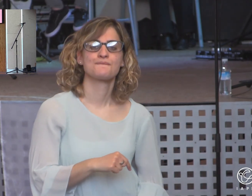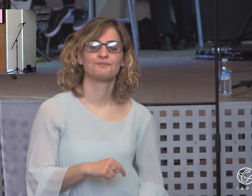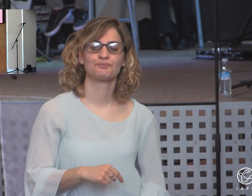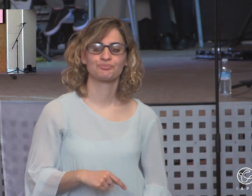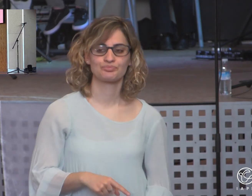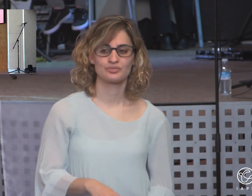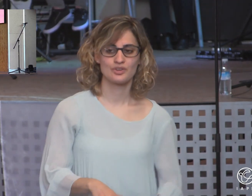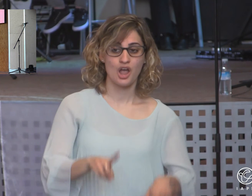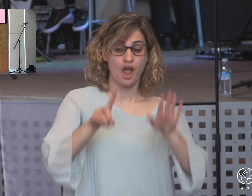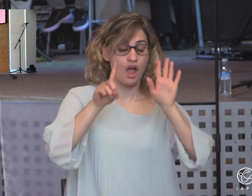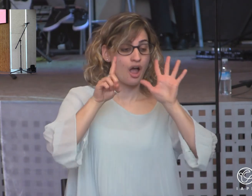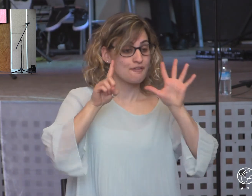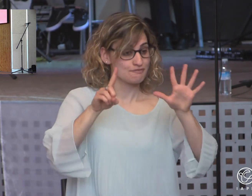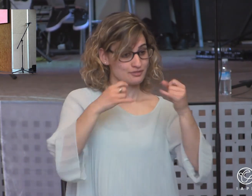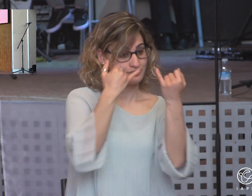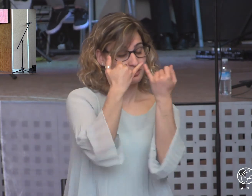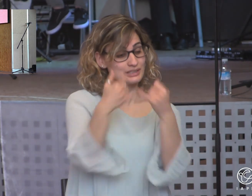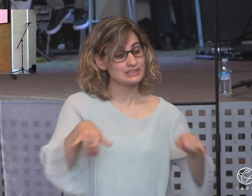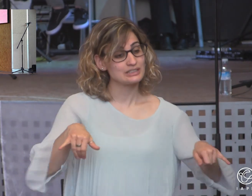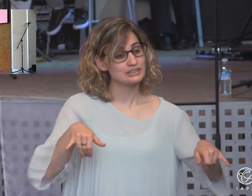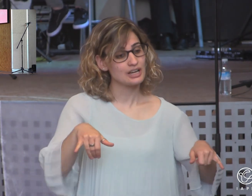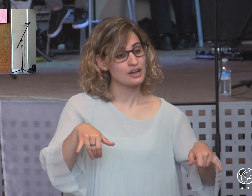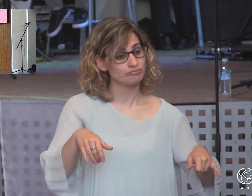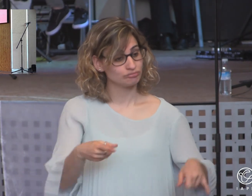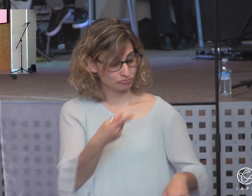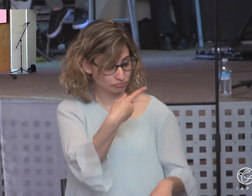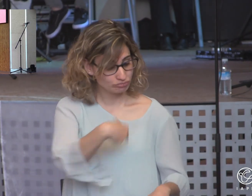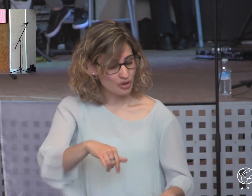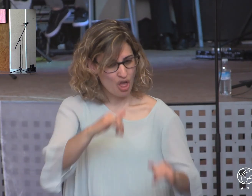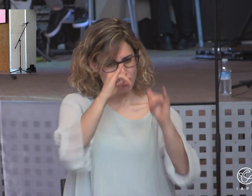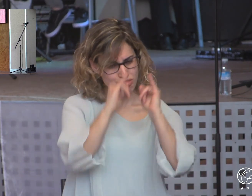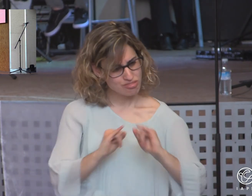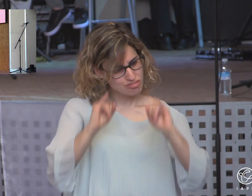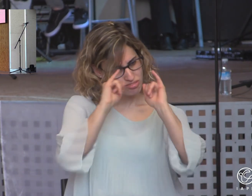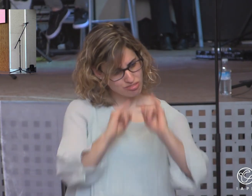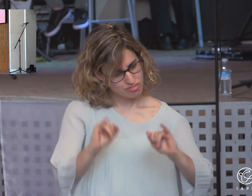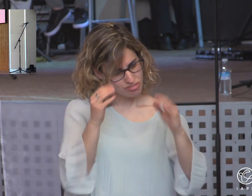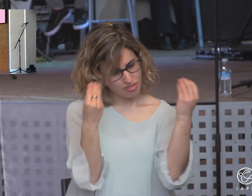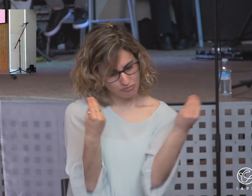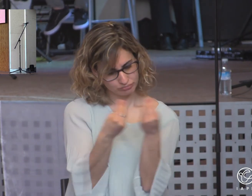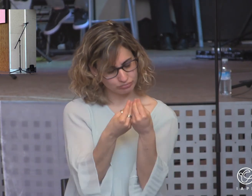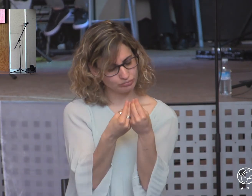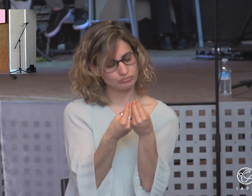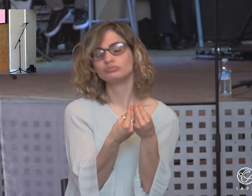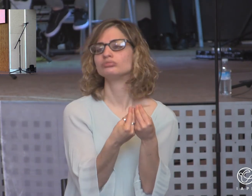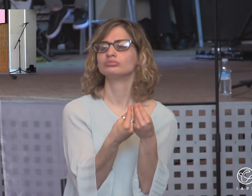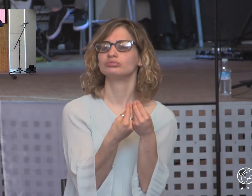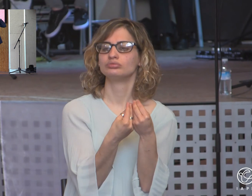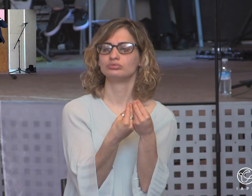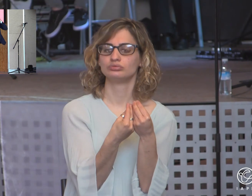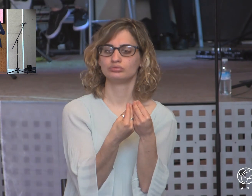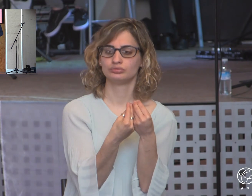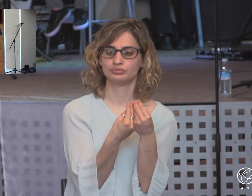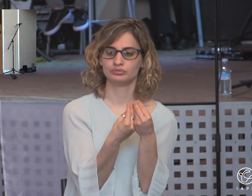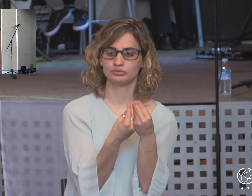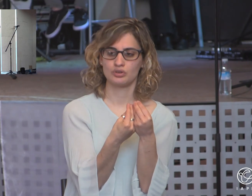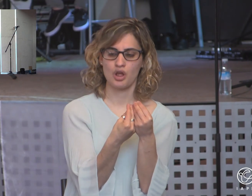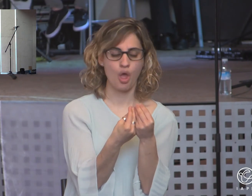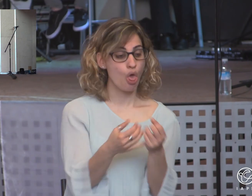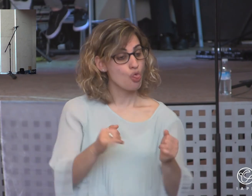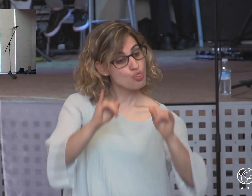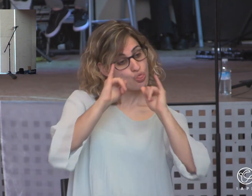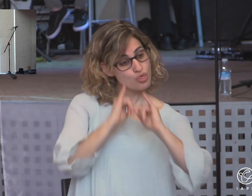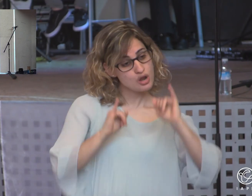que tú y yo tenemos que celebrar en este día juntos. Y lo tenemos que hacer en